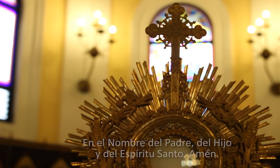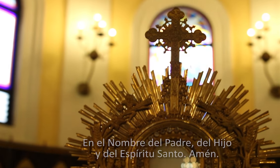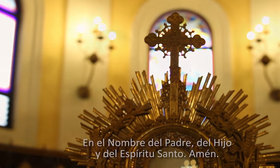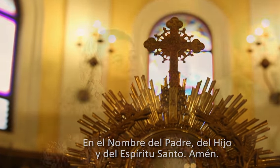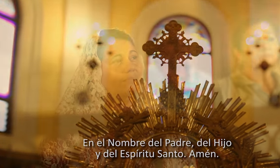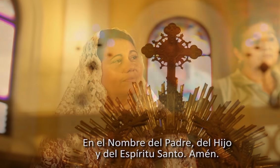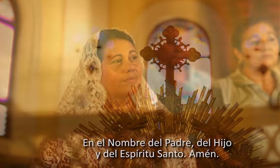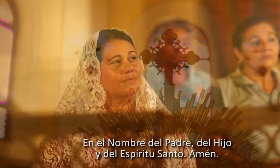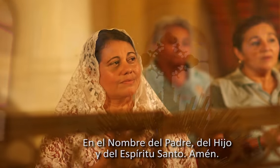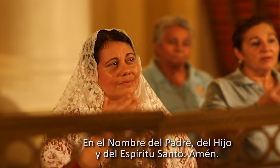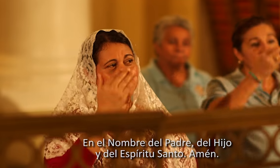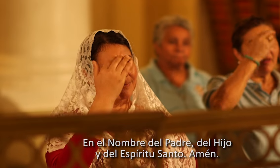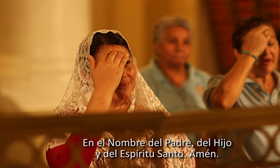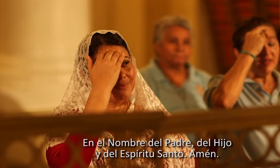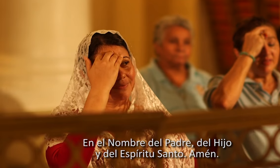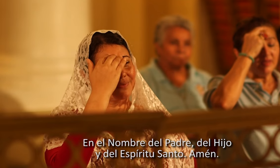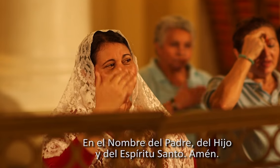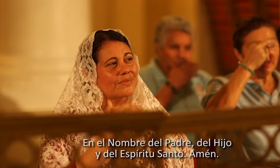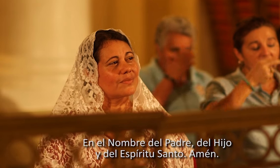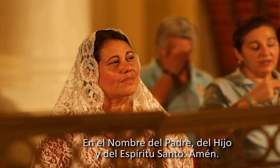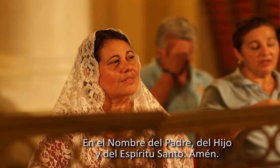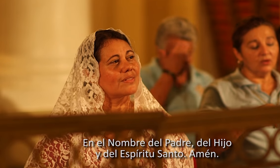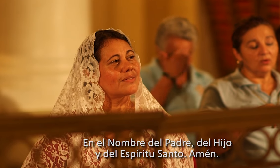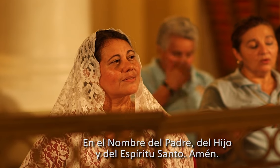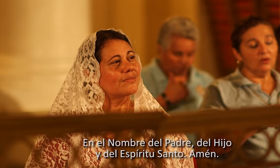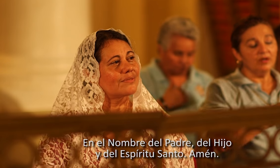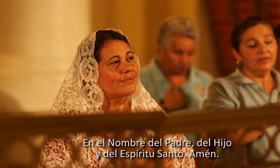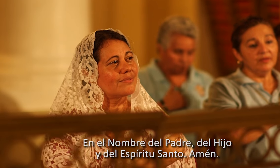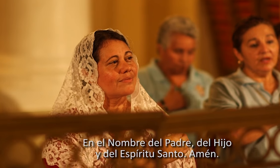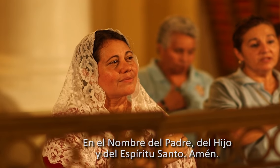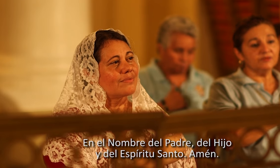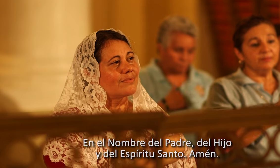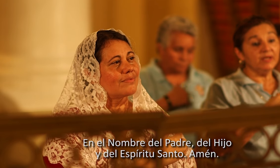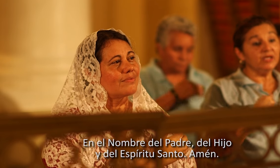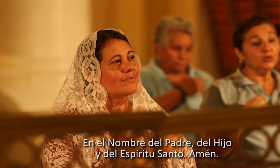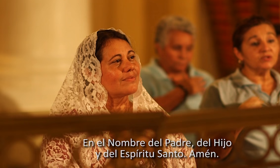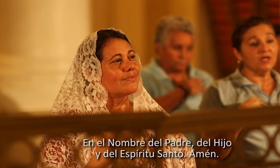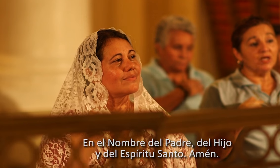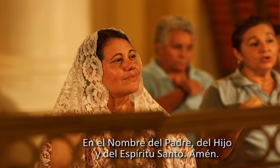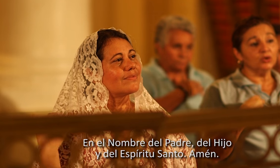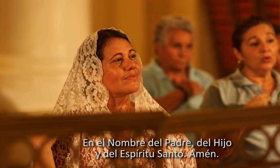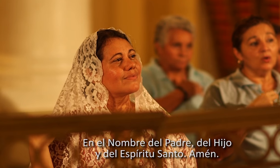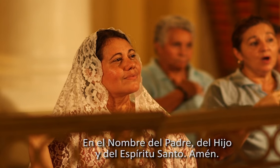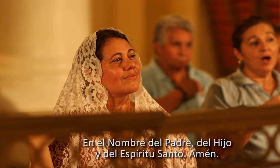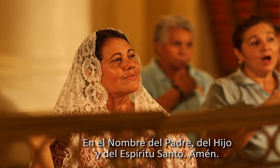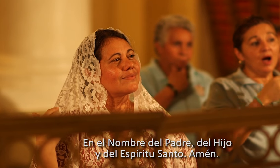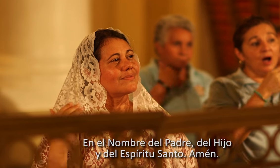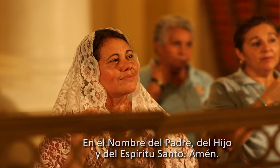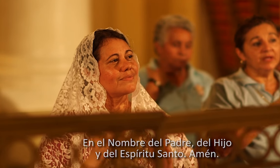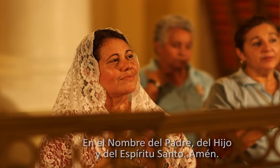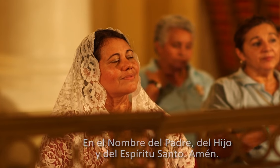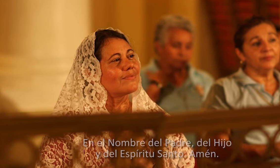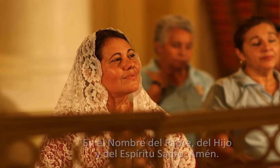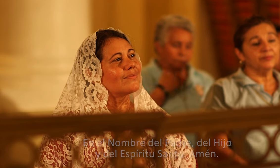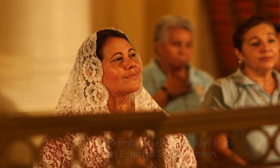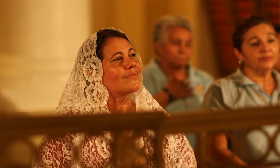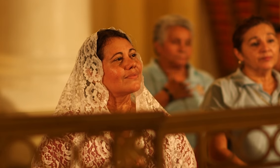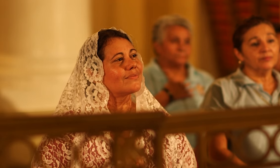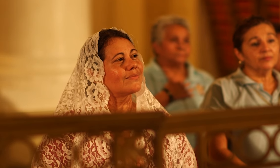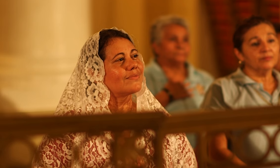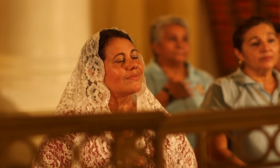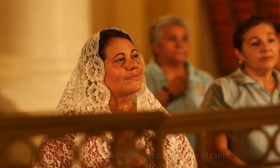En el nombre del Padre, del Hijo y del Espíritu Santo. Amén.